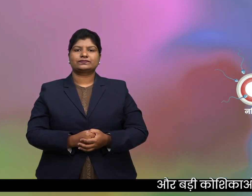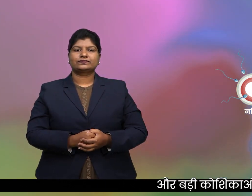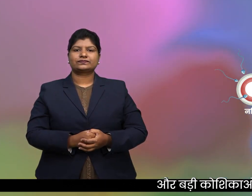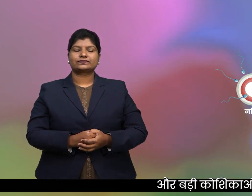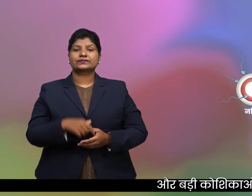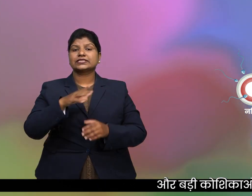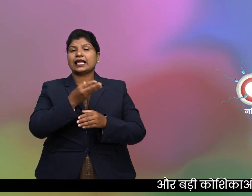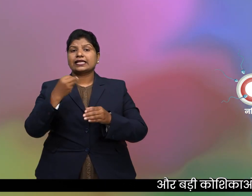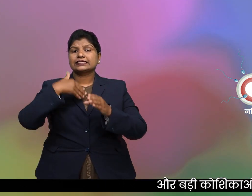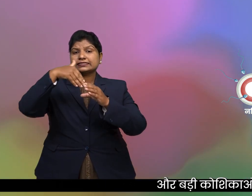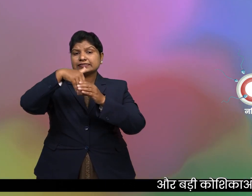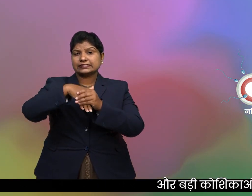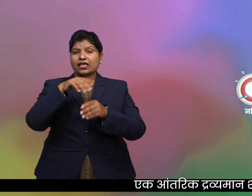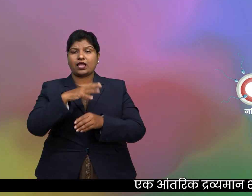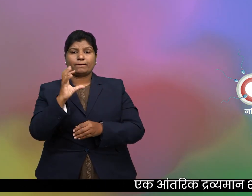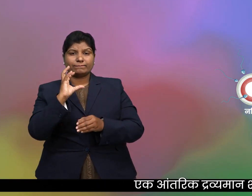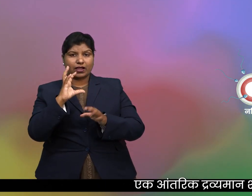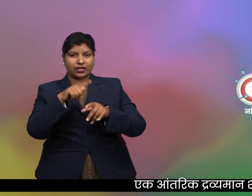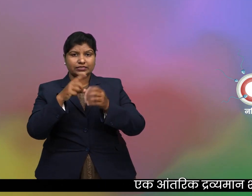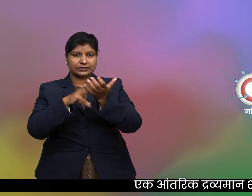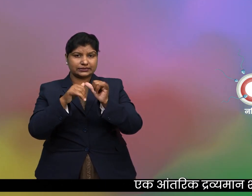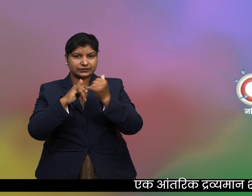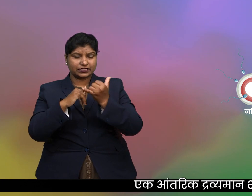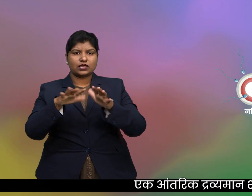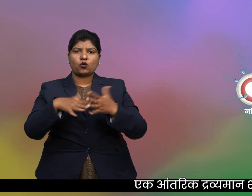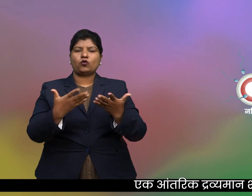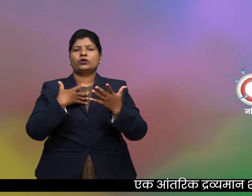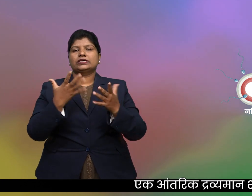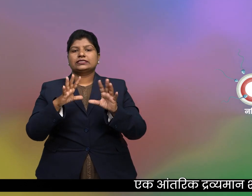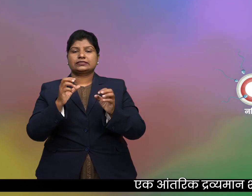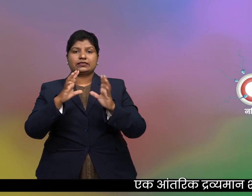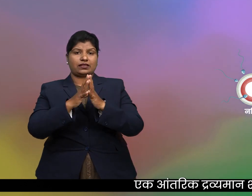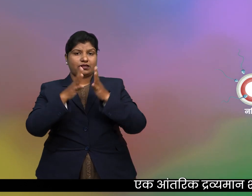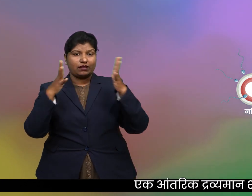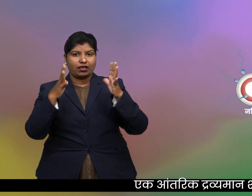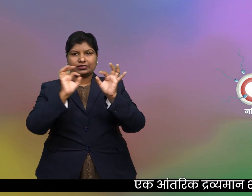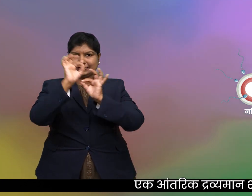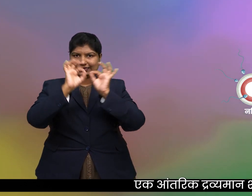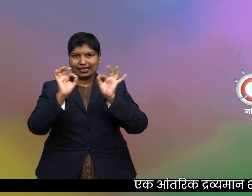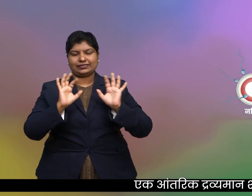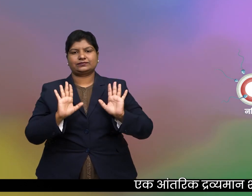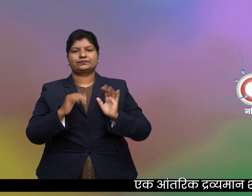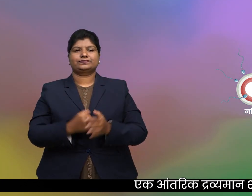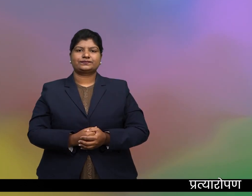और बड़ी कोशिकाओं की एक आंतरिक द्रव्यमान शामिल है।